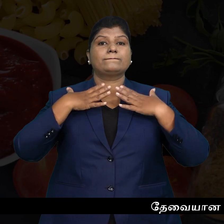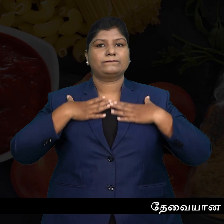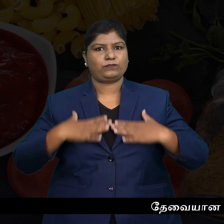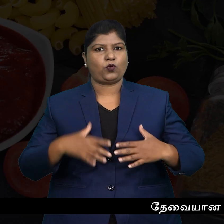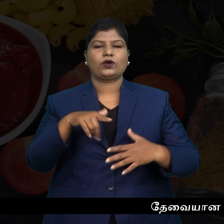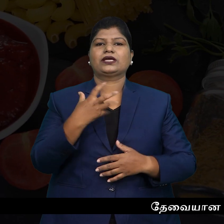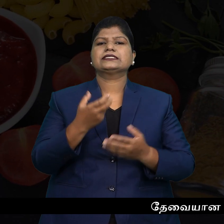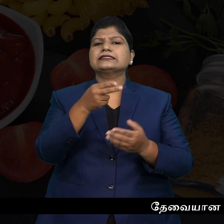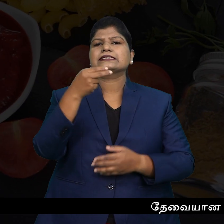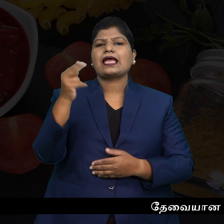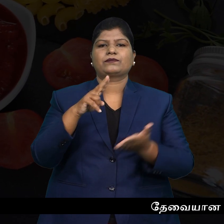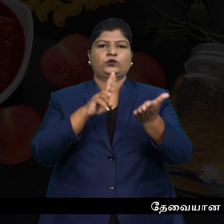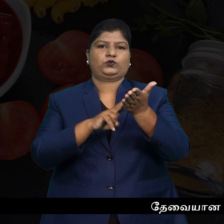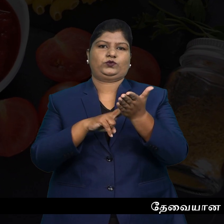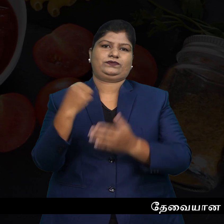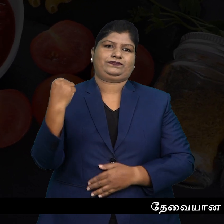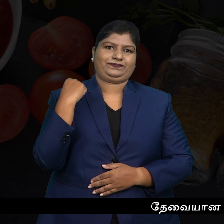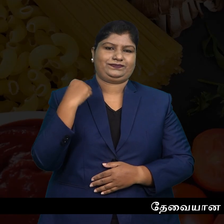உள்ளன.